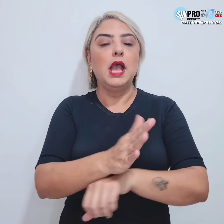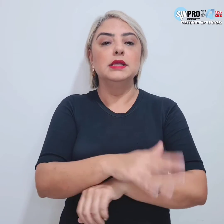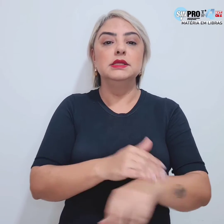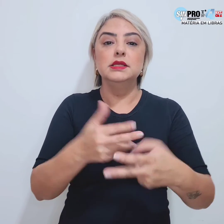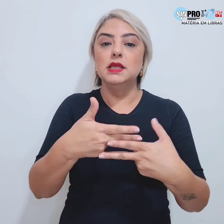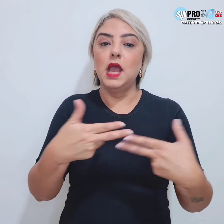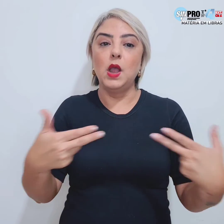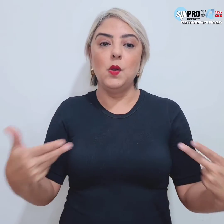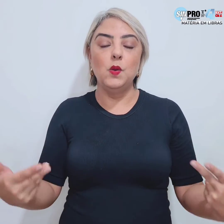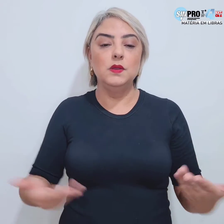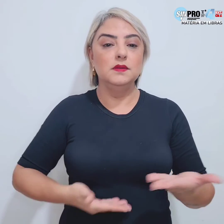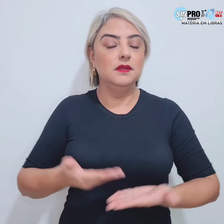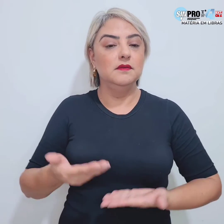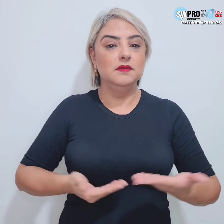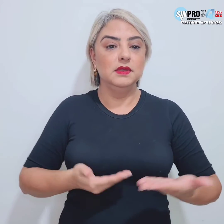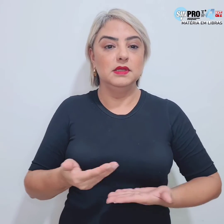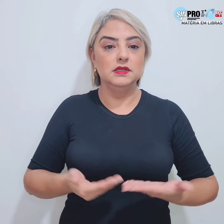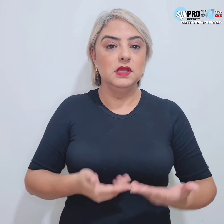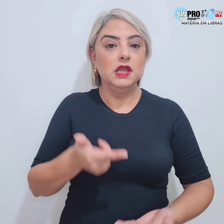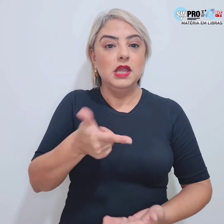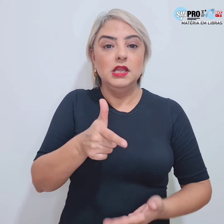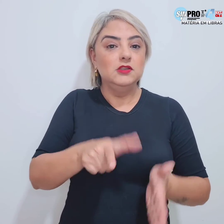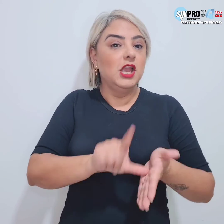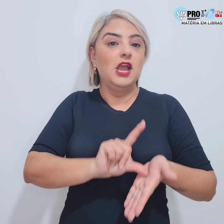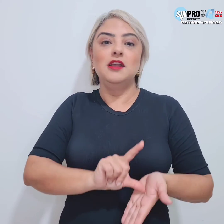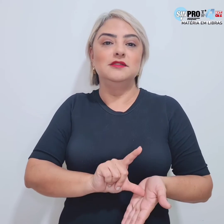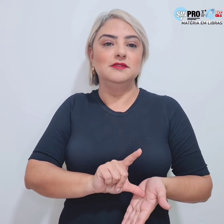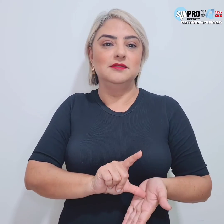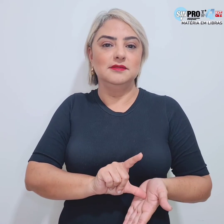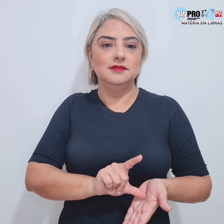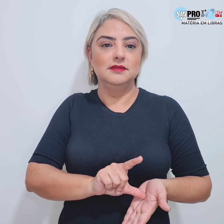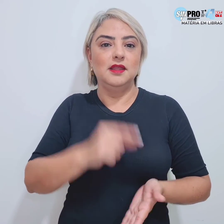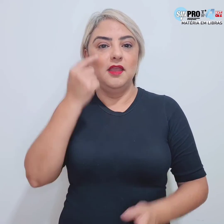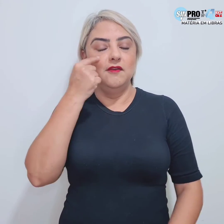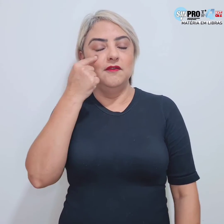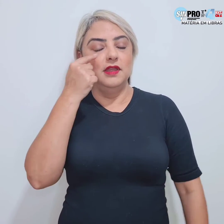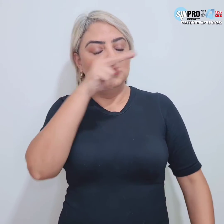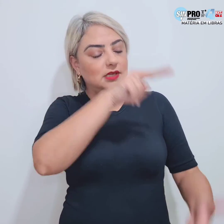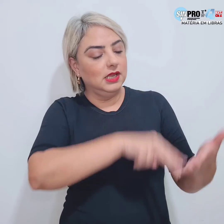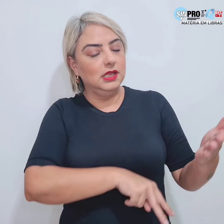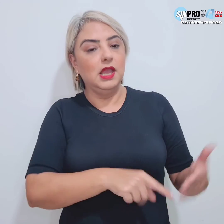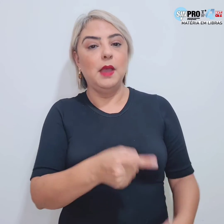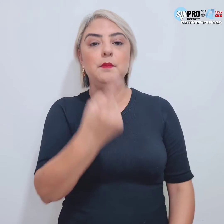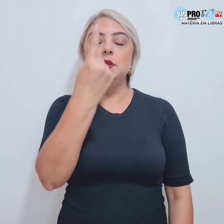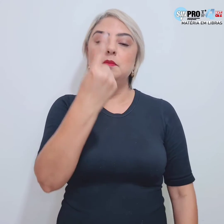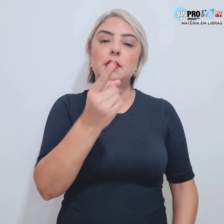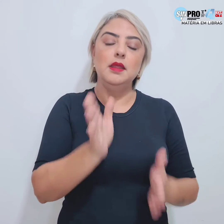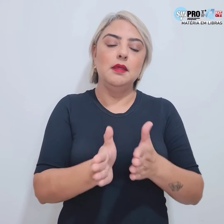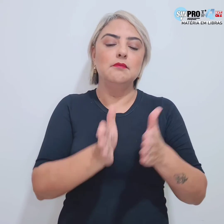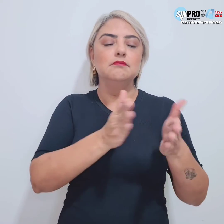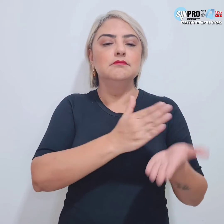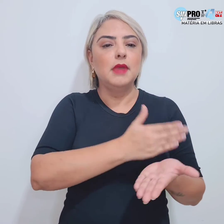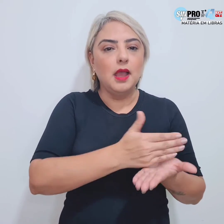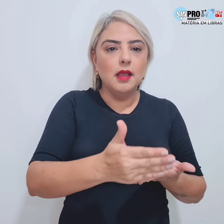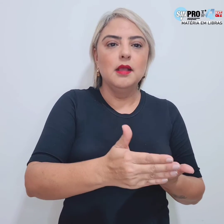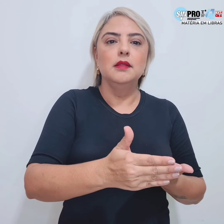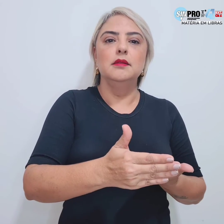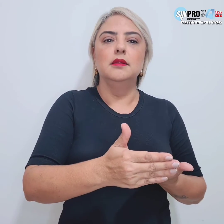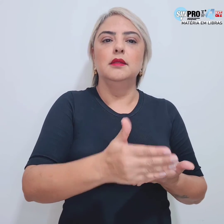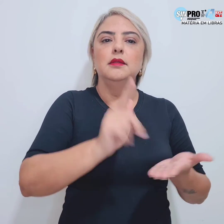e serviços que não tinha. Leia aqui a primeira parte deste editorial.